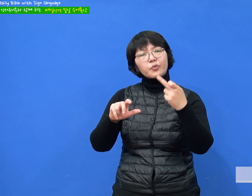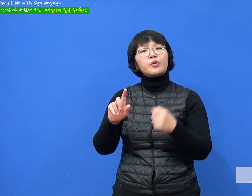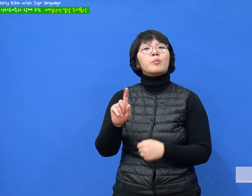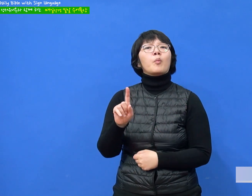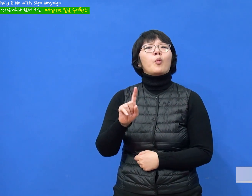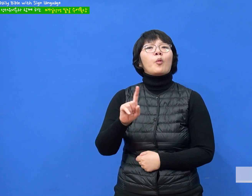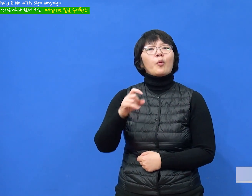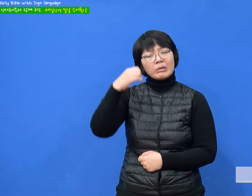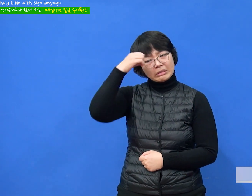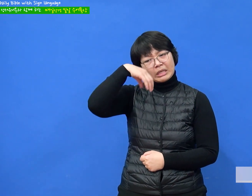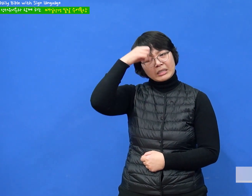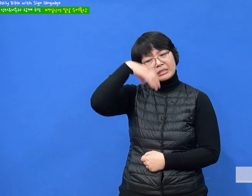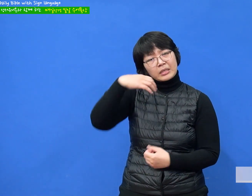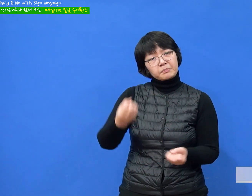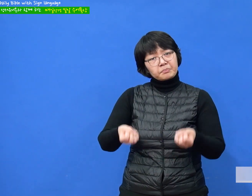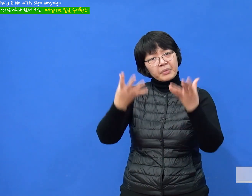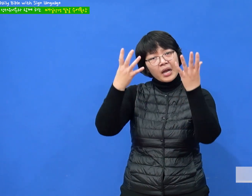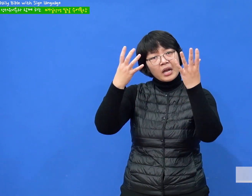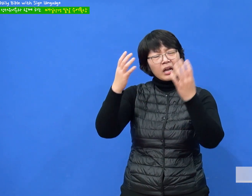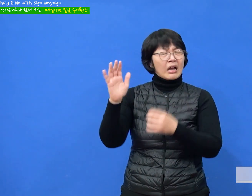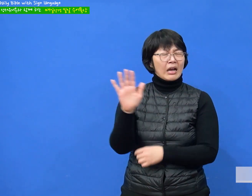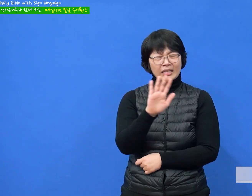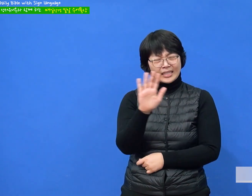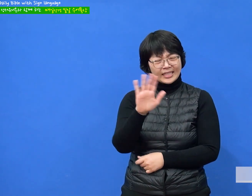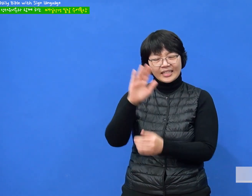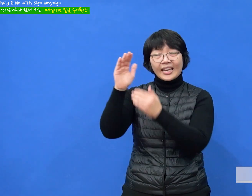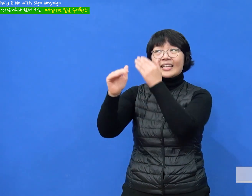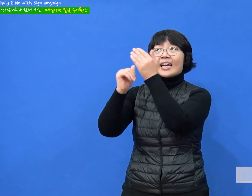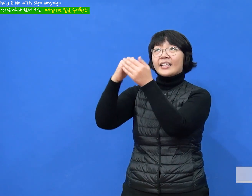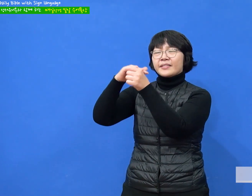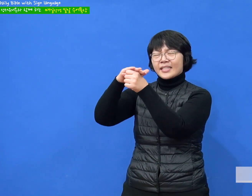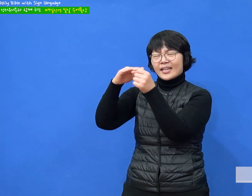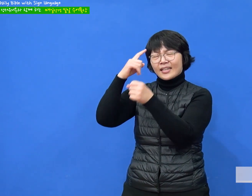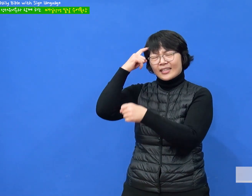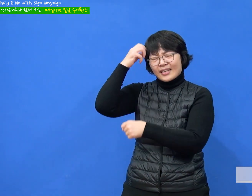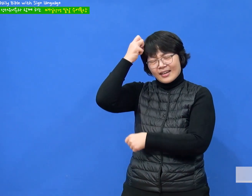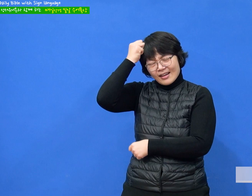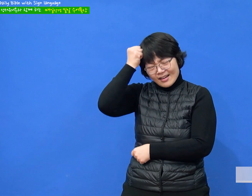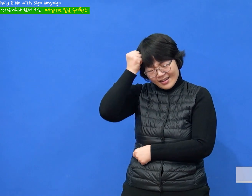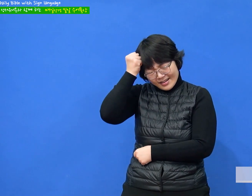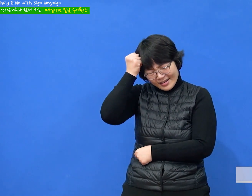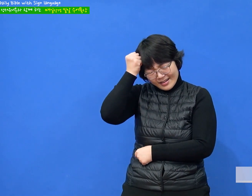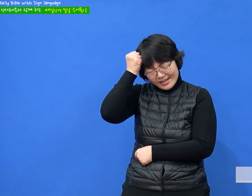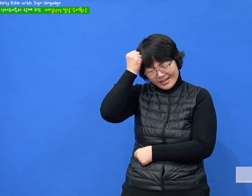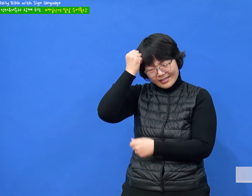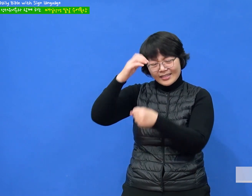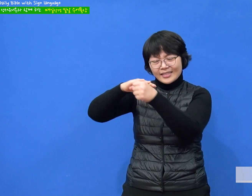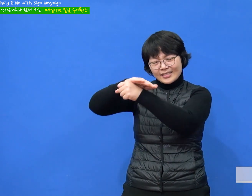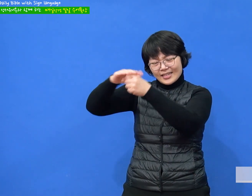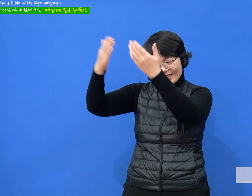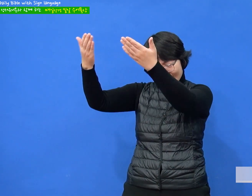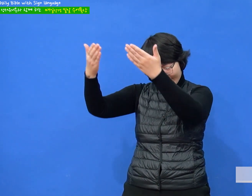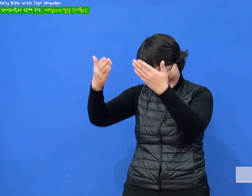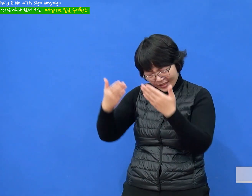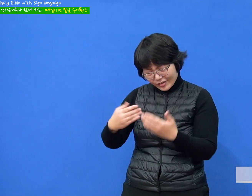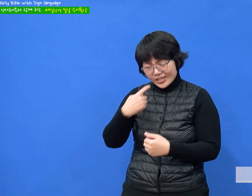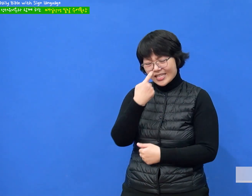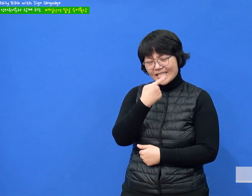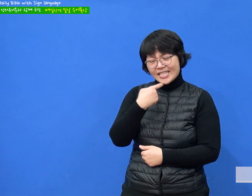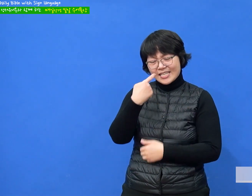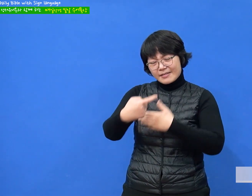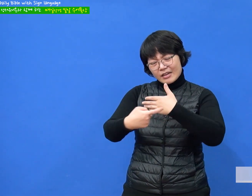이 성탄의 기간 하나님의 그 놀라운 사랑을 기억하며 우리가 받은 사랑을 말과 혀가